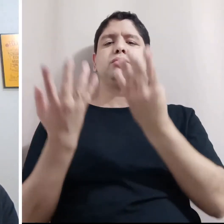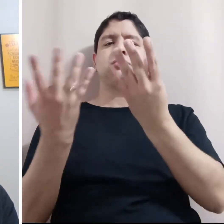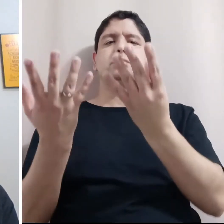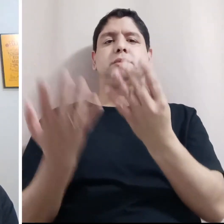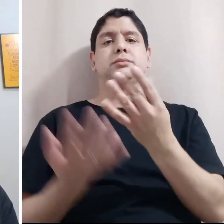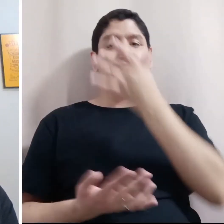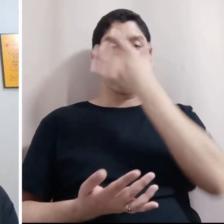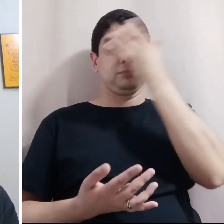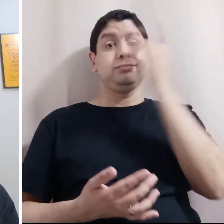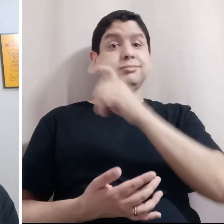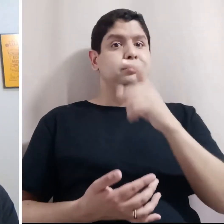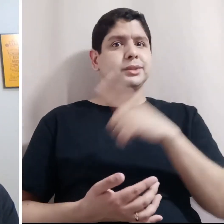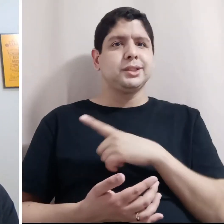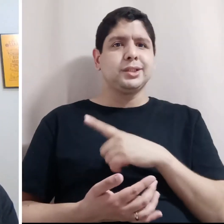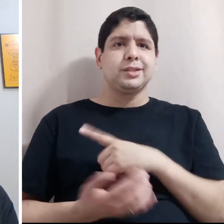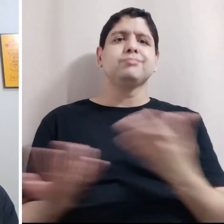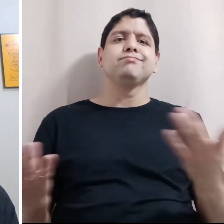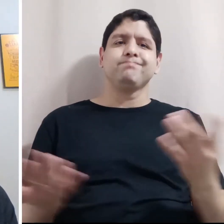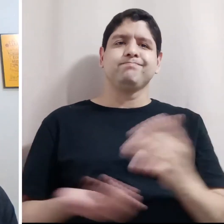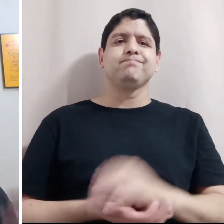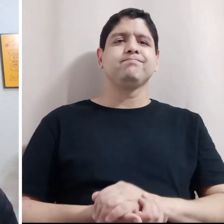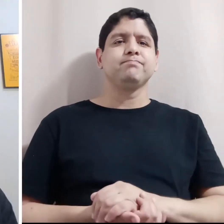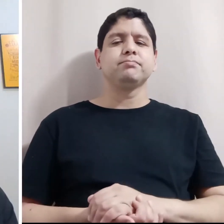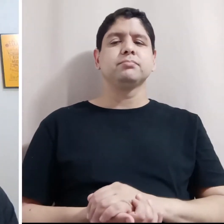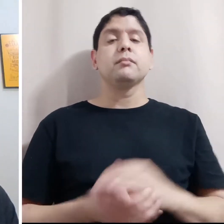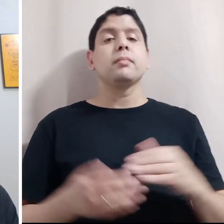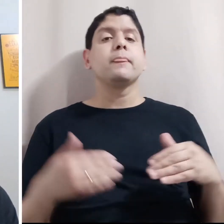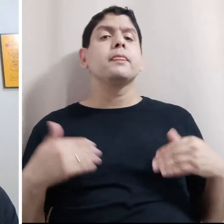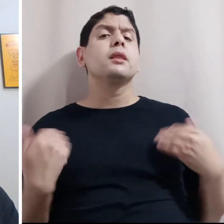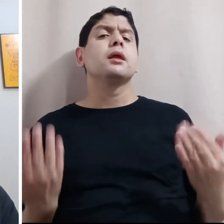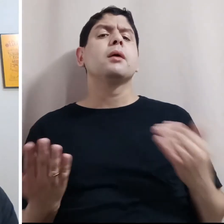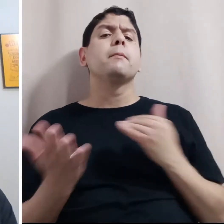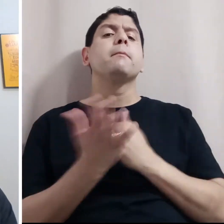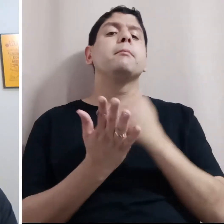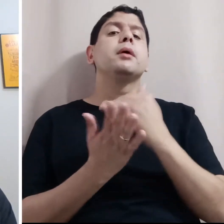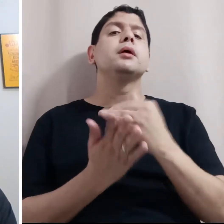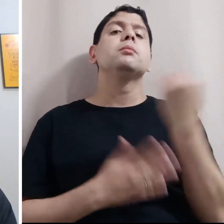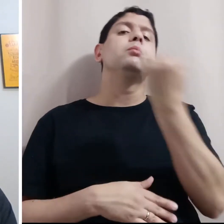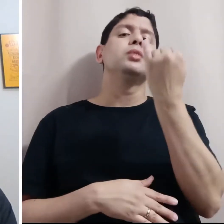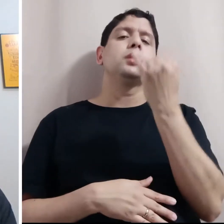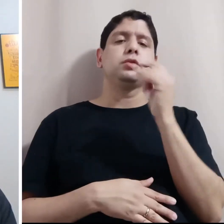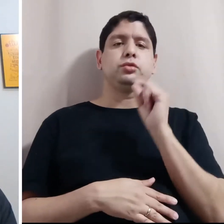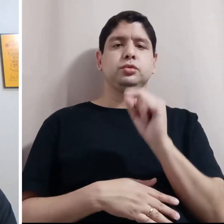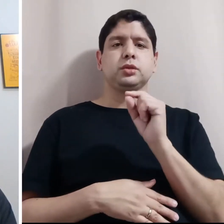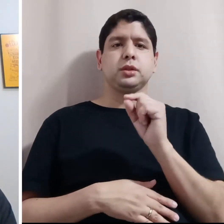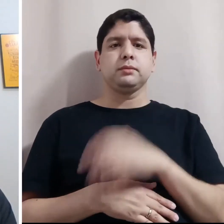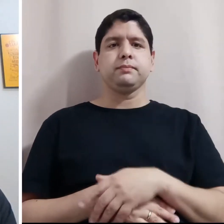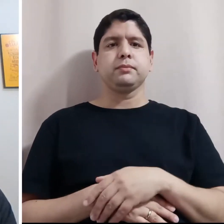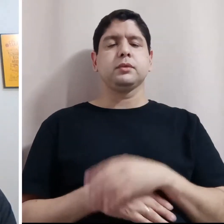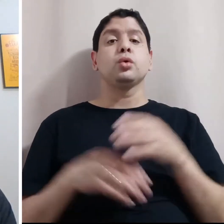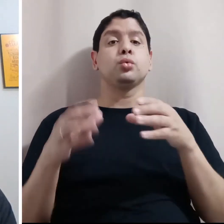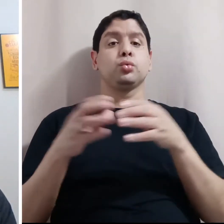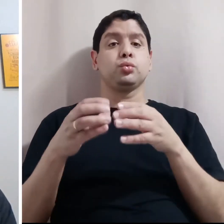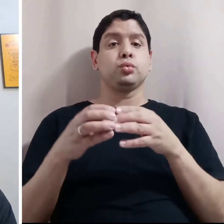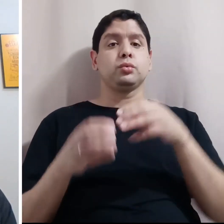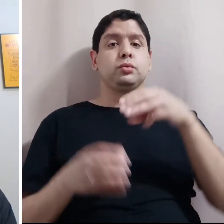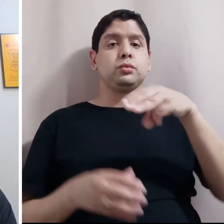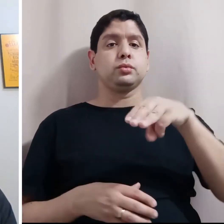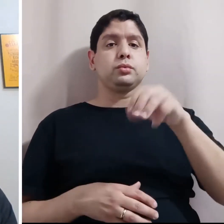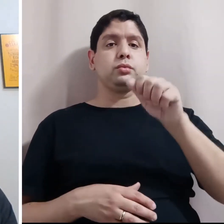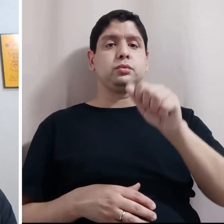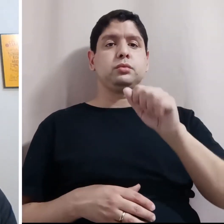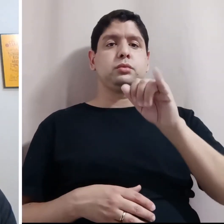os sacrifícios humanos, né? Mas assim é bom a gente destacar aqui, né, que